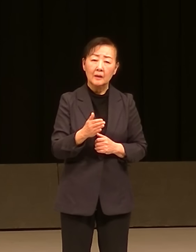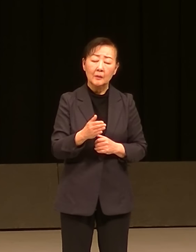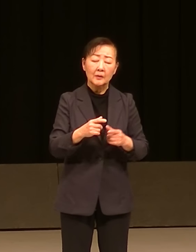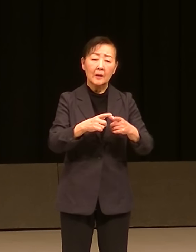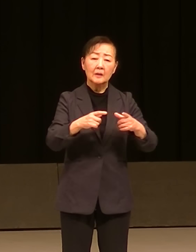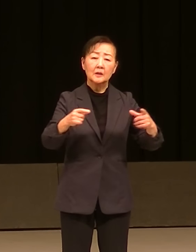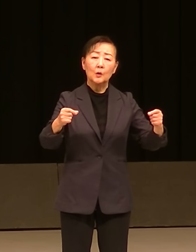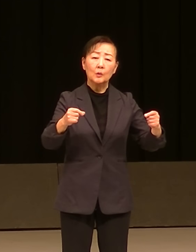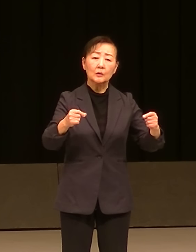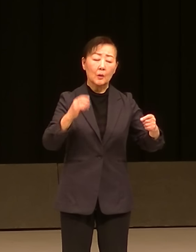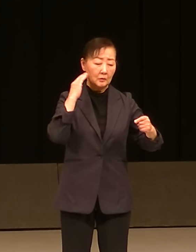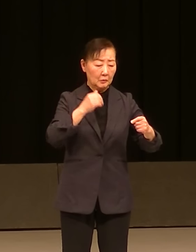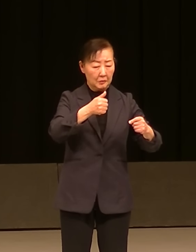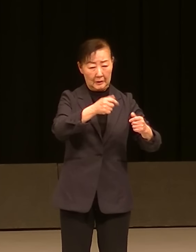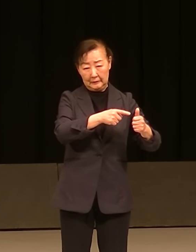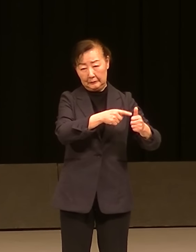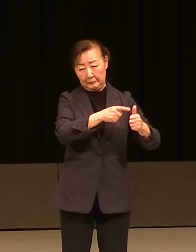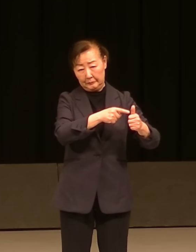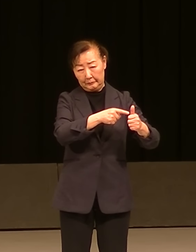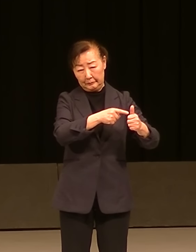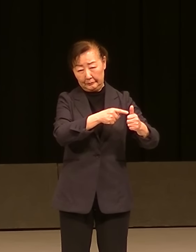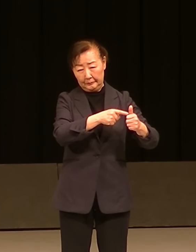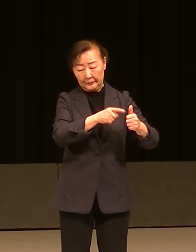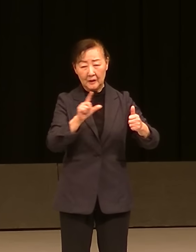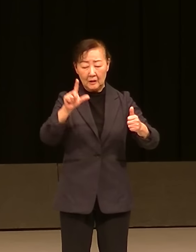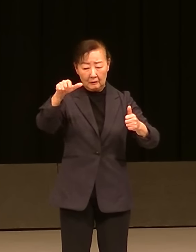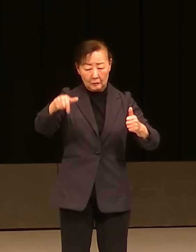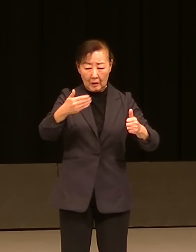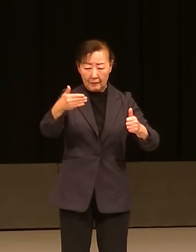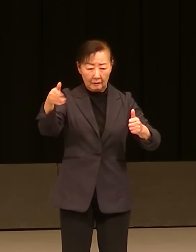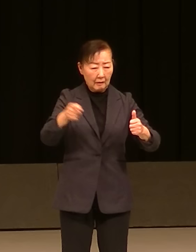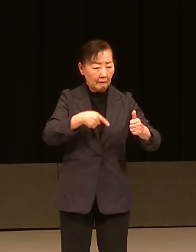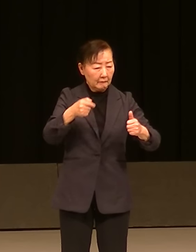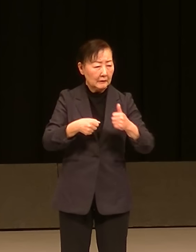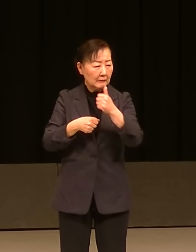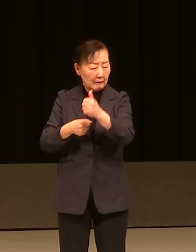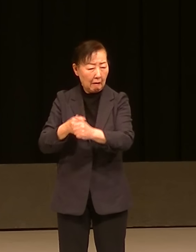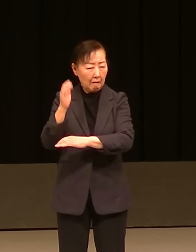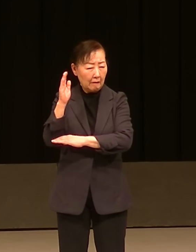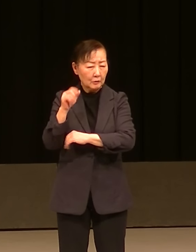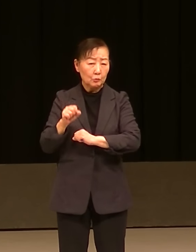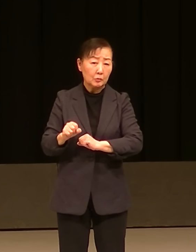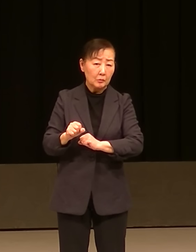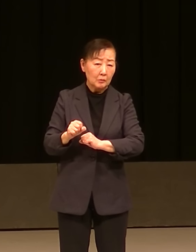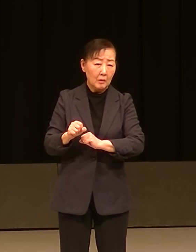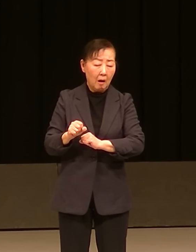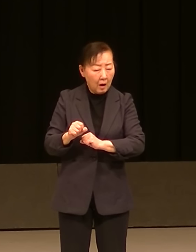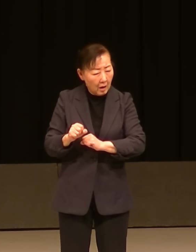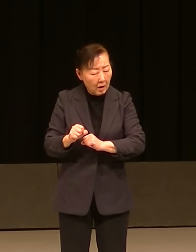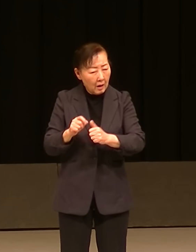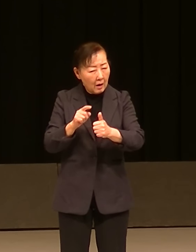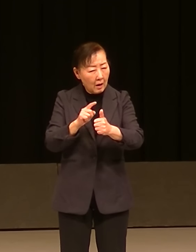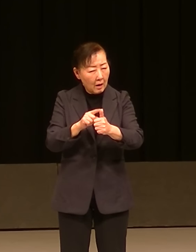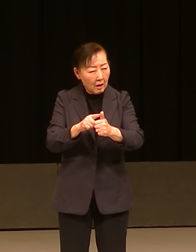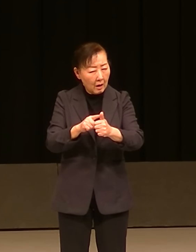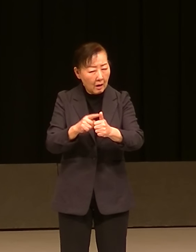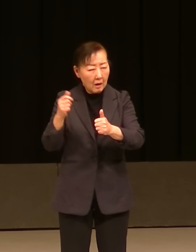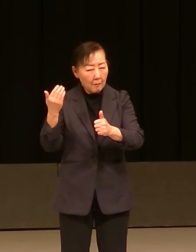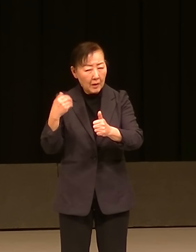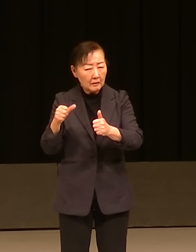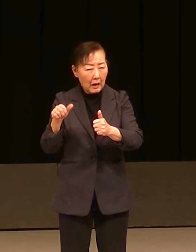の、まあ、総理大臣が上下両院合同委員会演説をやるというので、この両者がちょっと頭の中で、